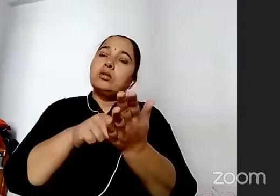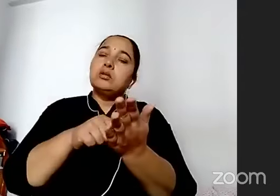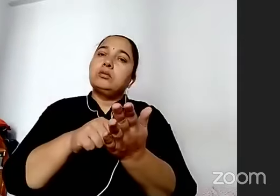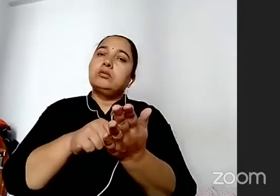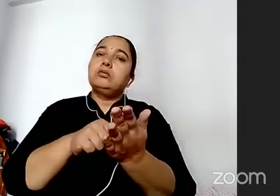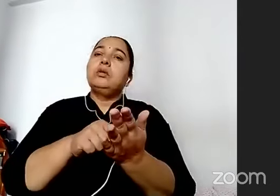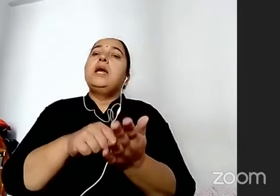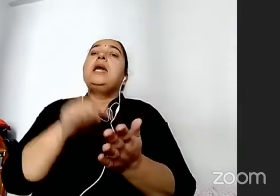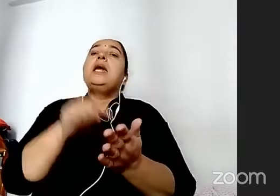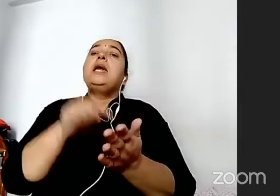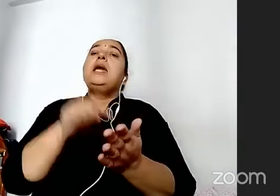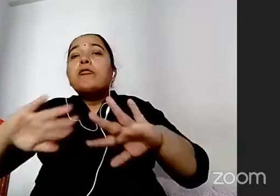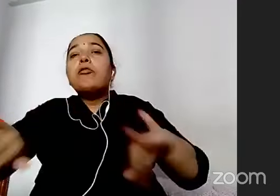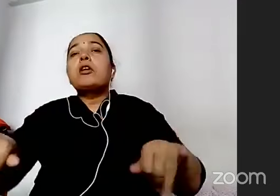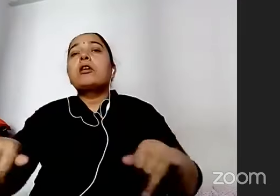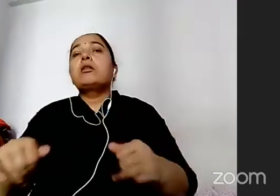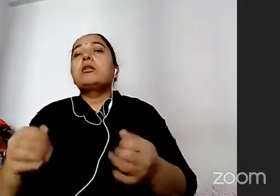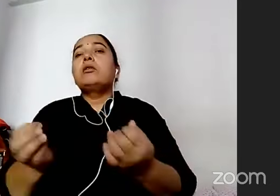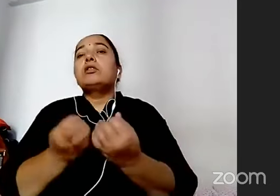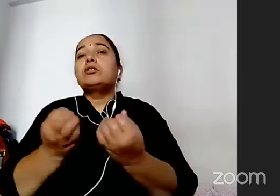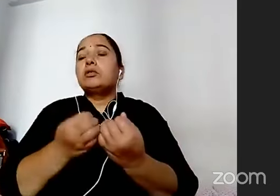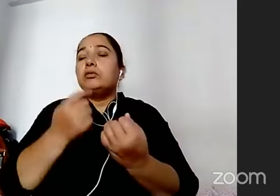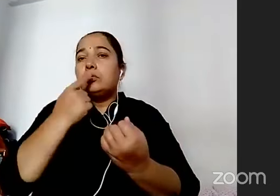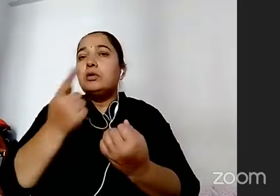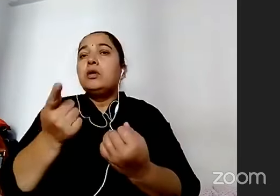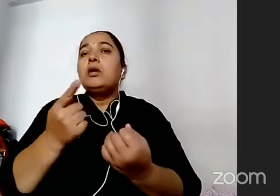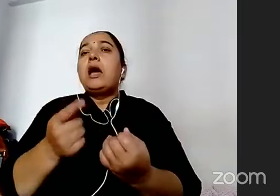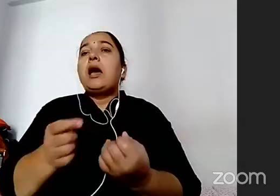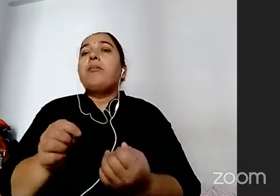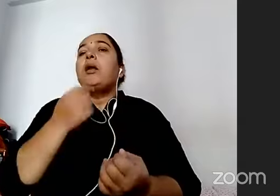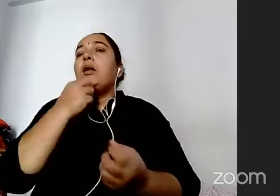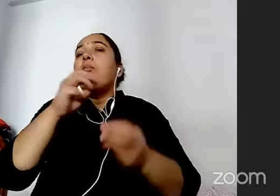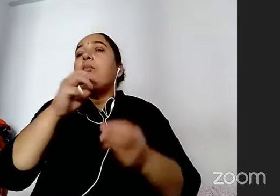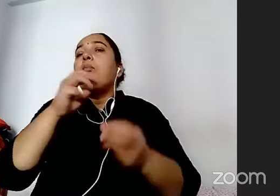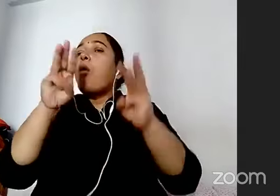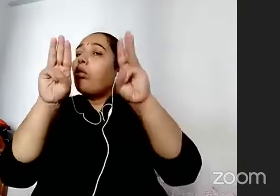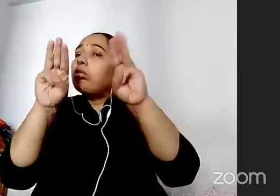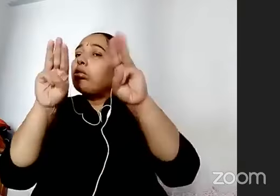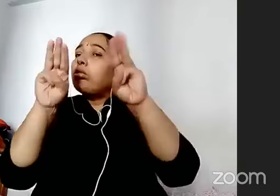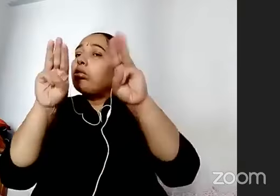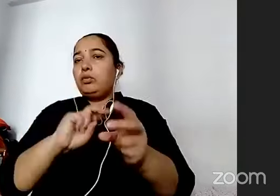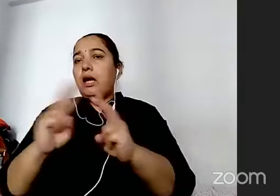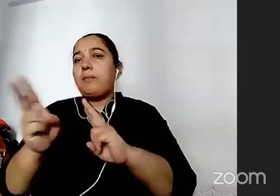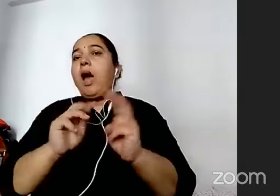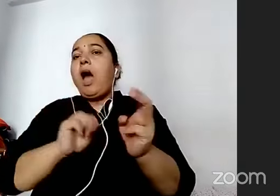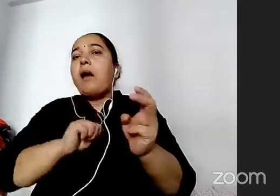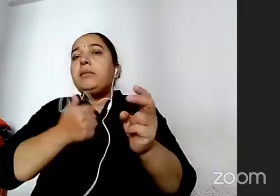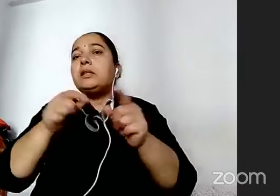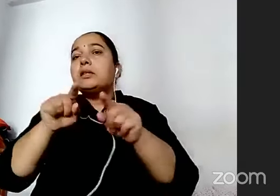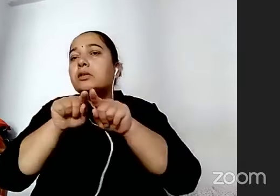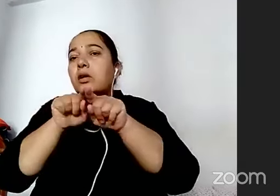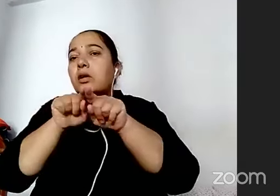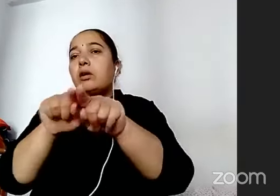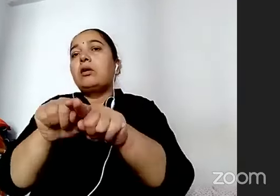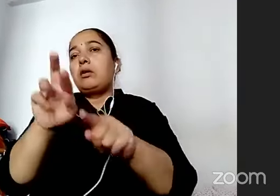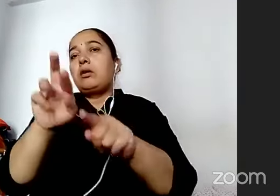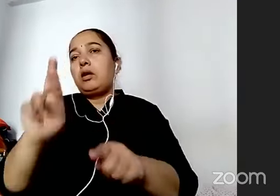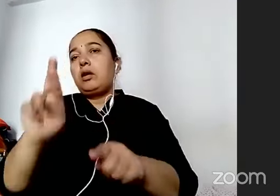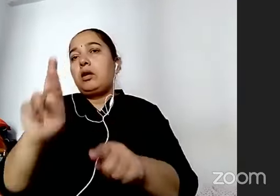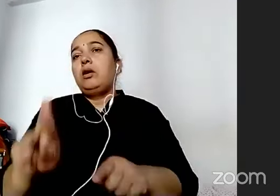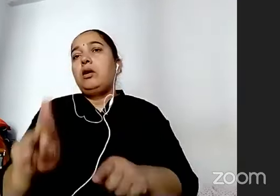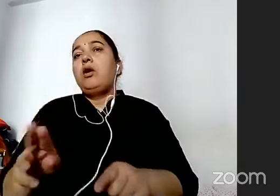एकदमै महत्त्वपूर्ण कुरा हुन्छ र त्यो कुरामा चाहिँ हामीसँग रहेको अझै पनि अपाङ्गतालाई हेर्ने चाहिँ जति पनि चाहिँ